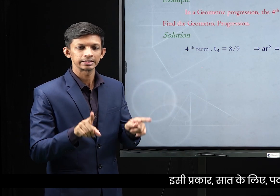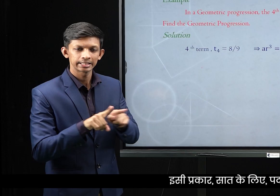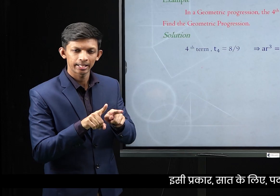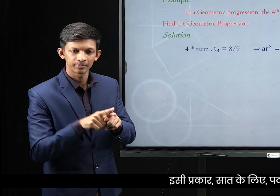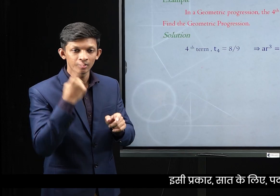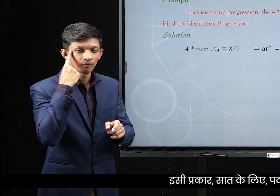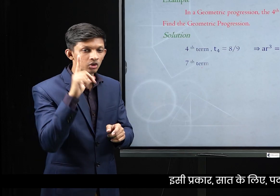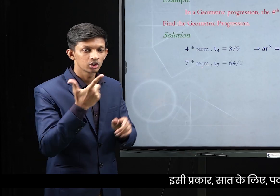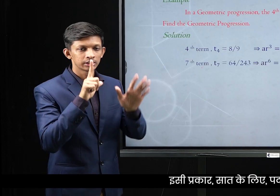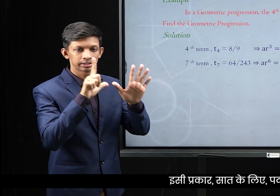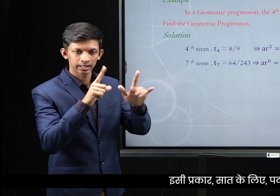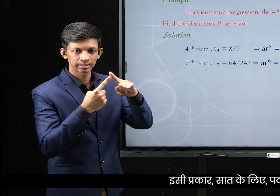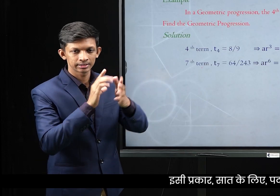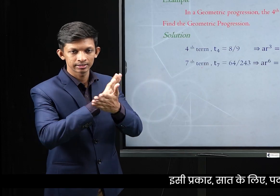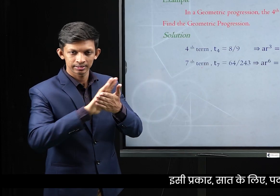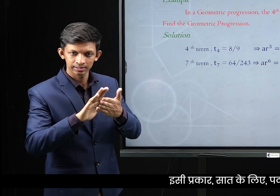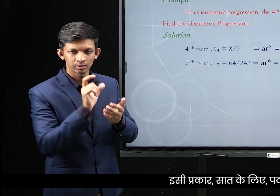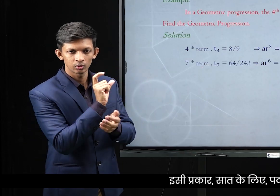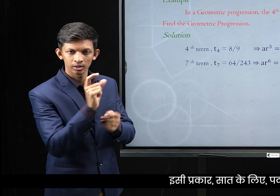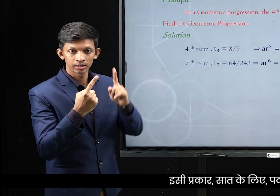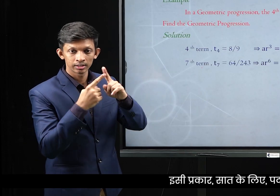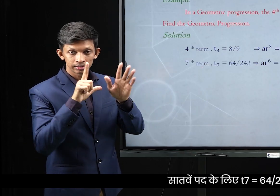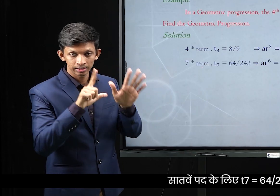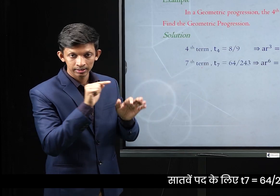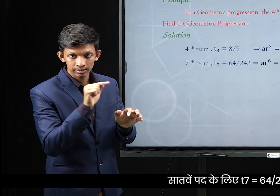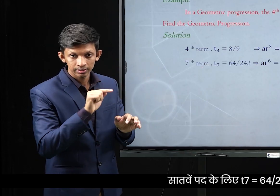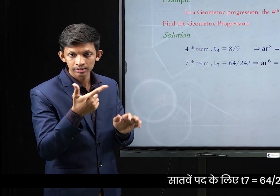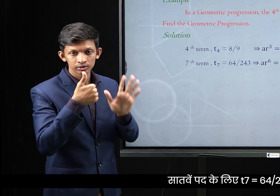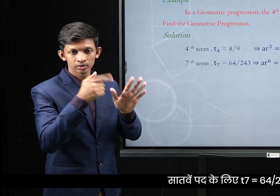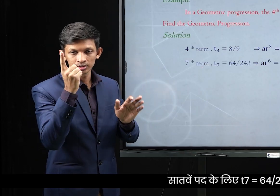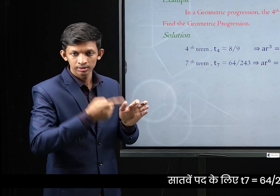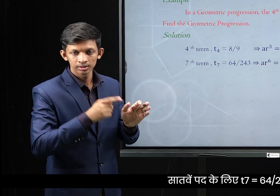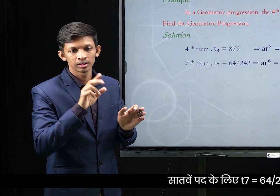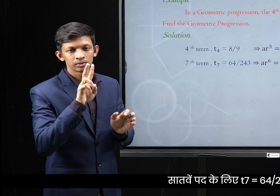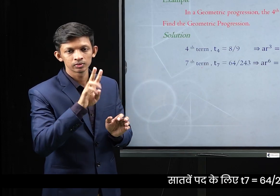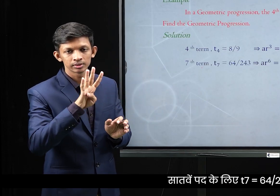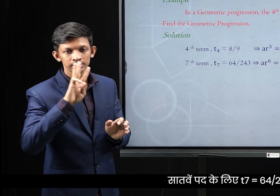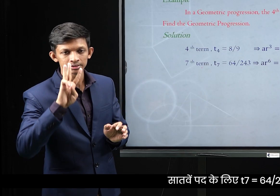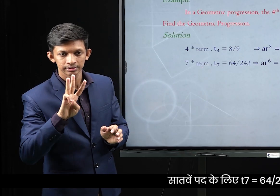इसी प्रकार 7 के लिए पद D, 7वें पद के लिए T7 इक्वल्स